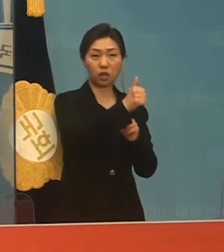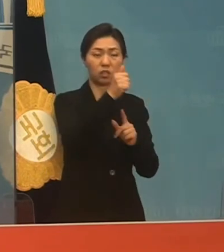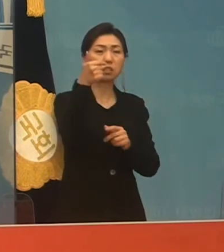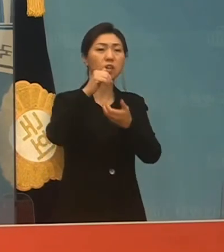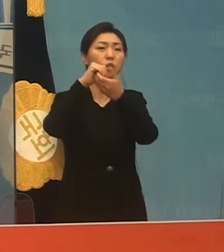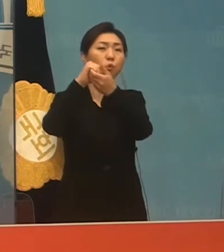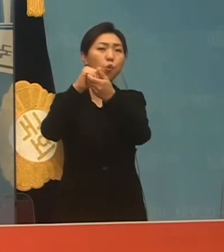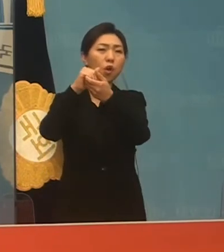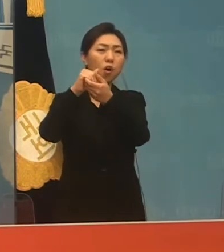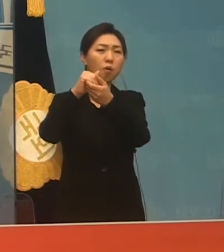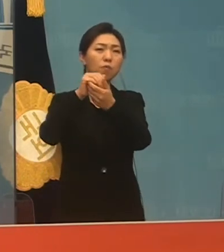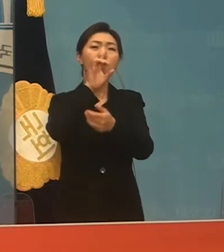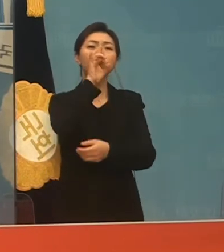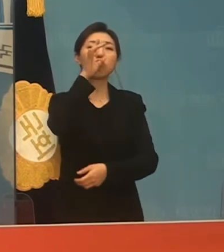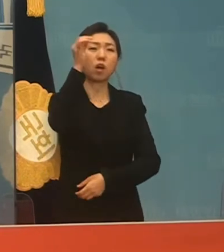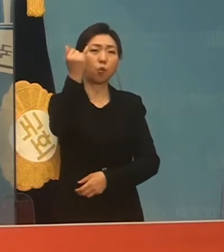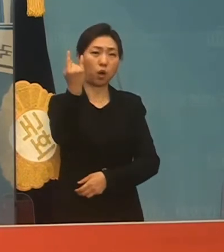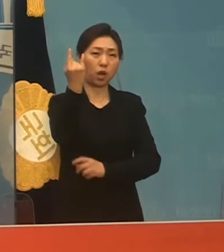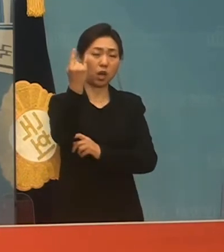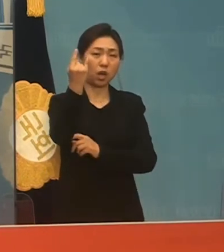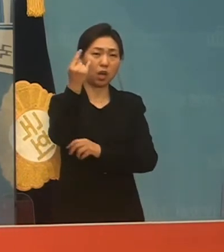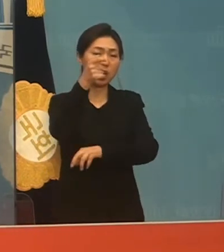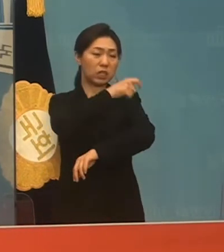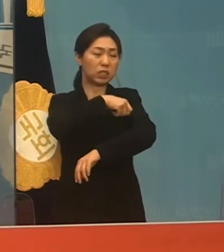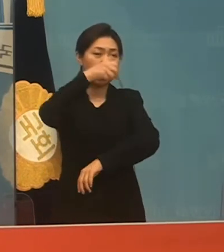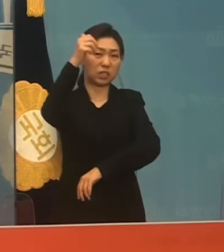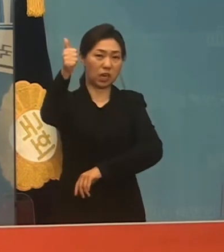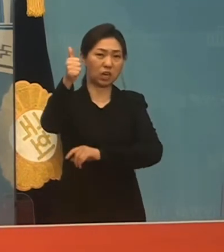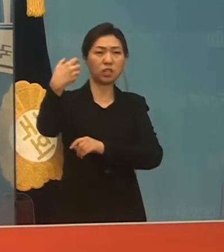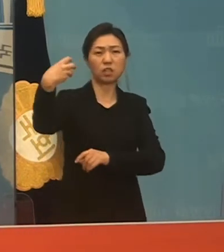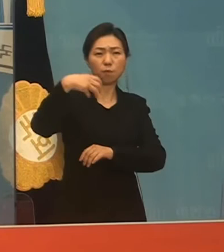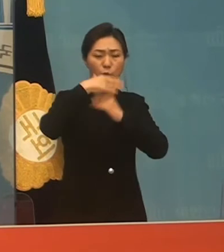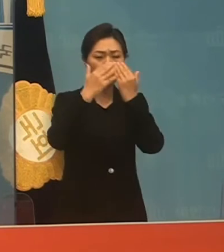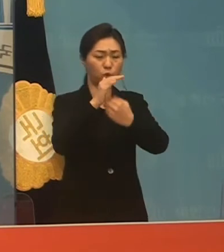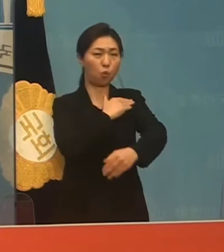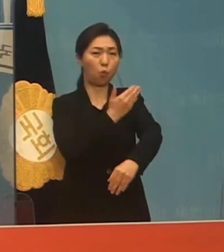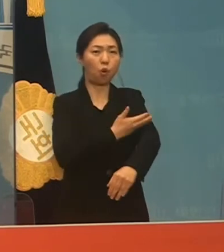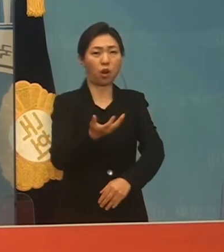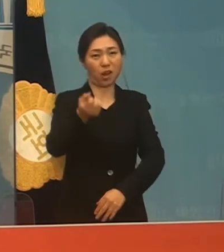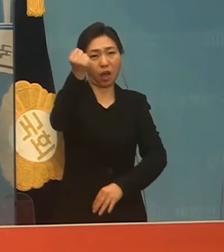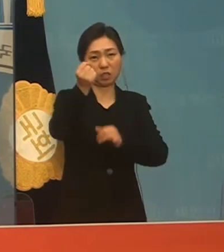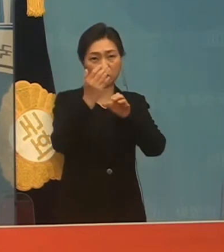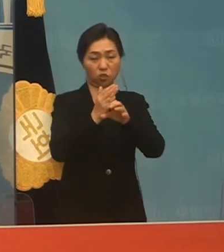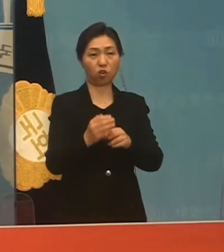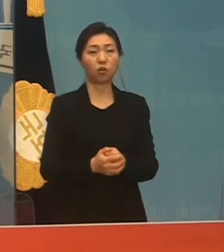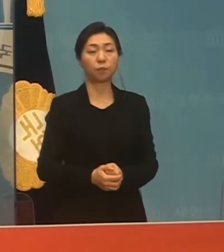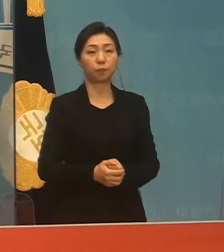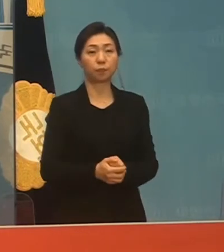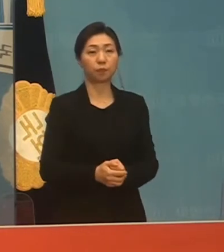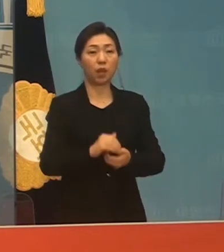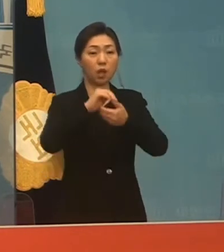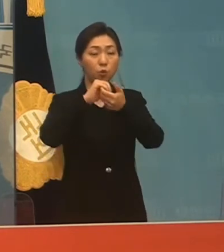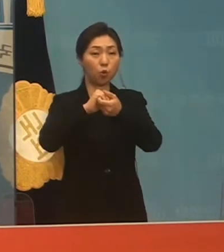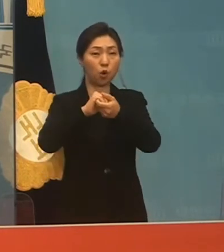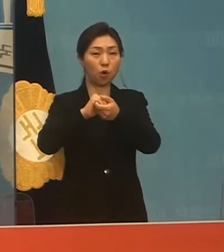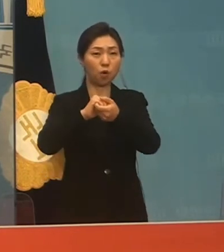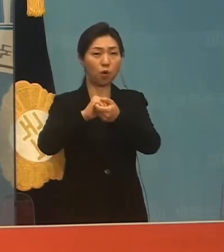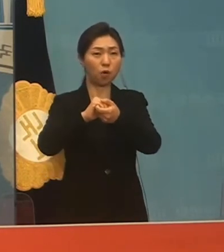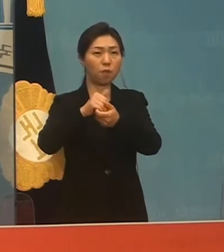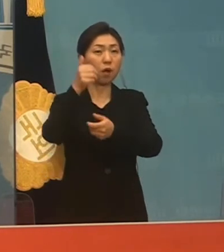키는 농협 중앙회 이성희 회장님에게 있습니다. 이 문제 해결도 농협 이성희